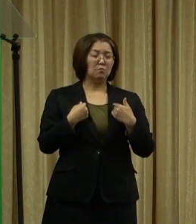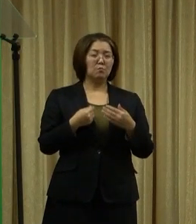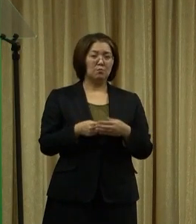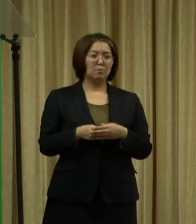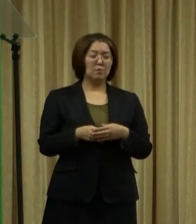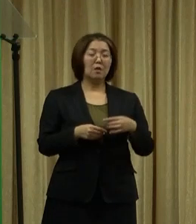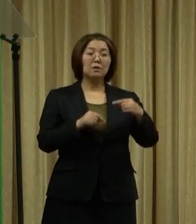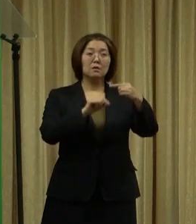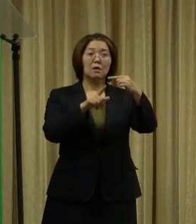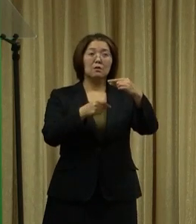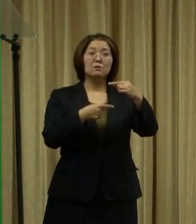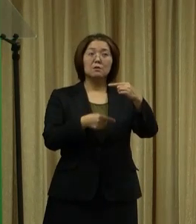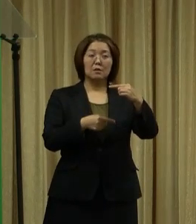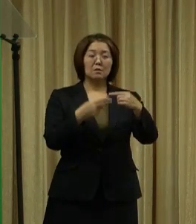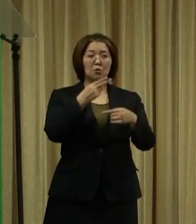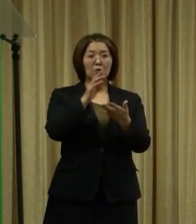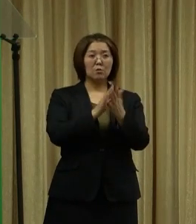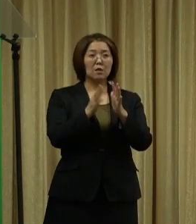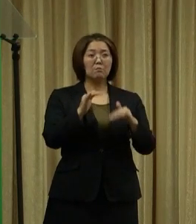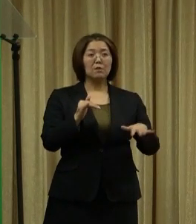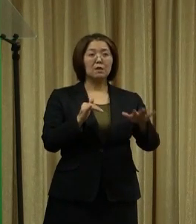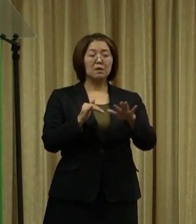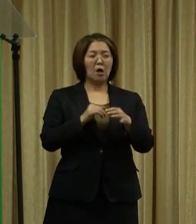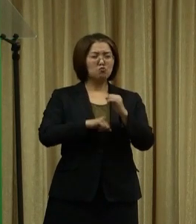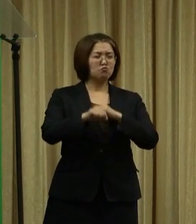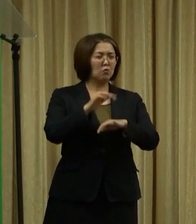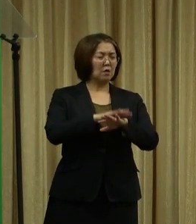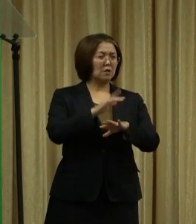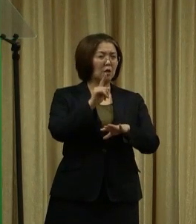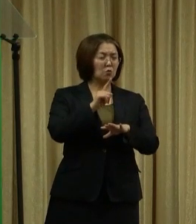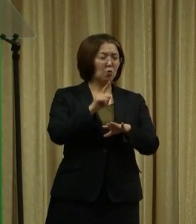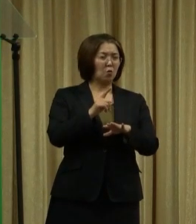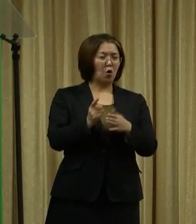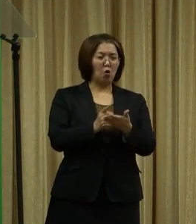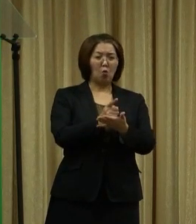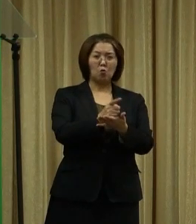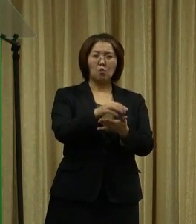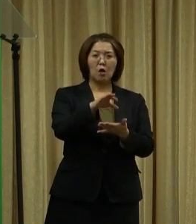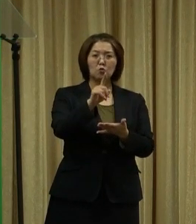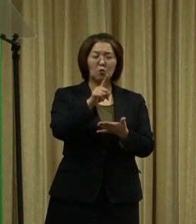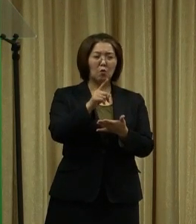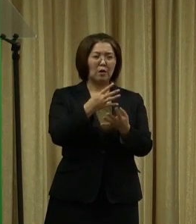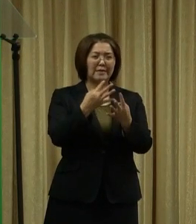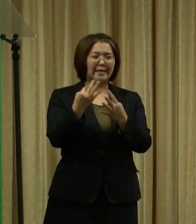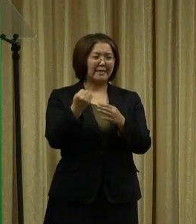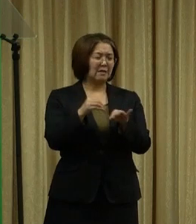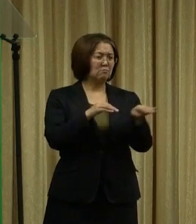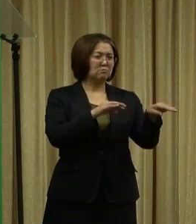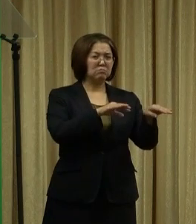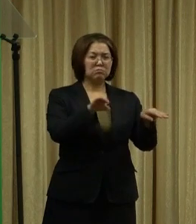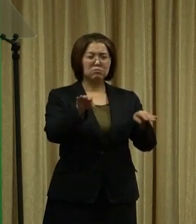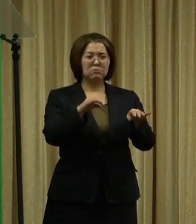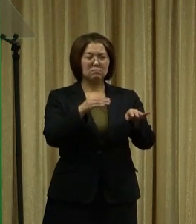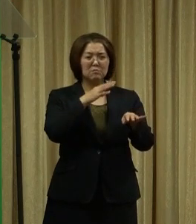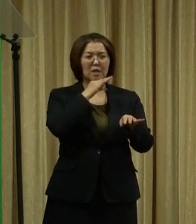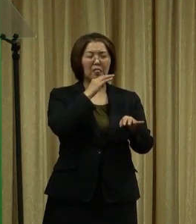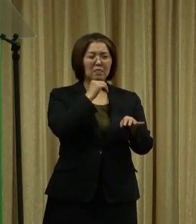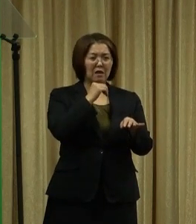の富山県民がどう動いたかということ、どっちの方向にどれだけの人が動いて、それを年代別